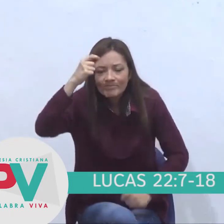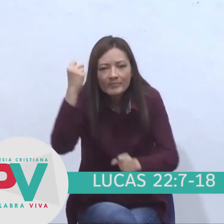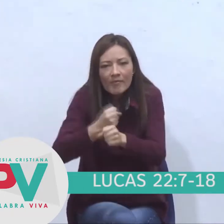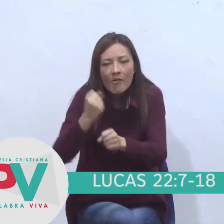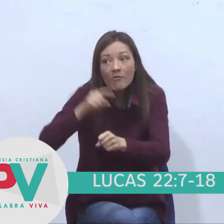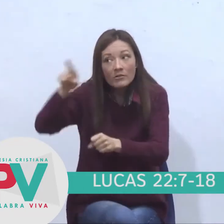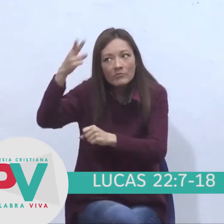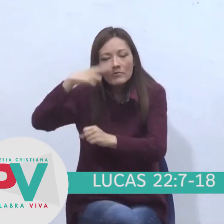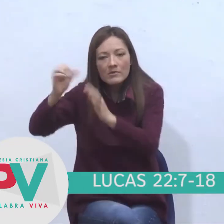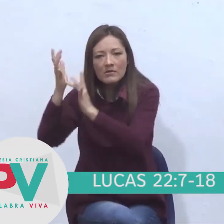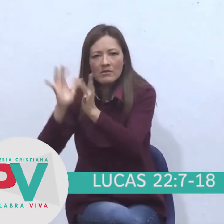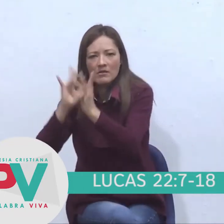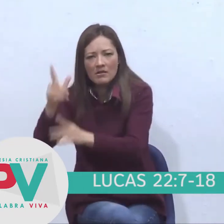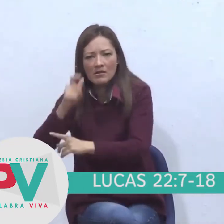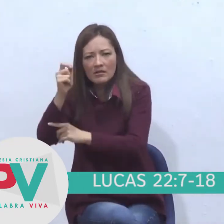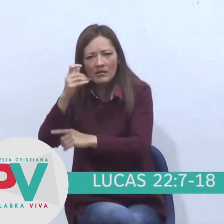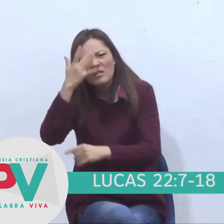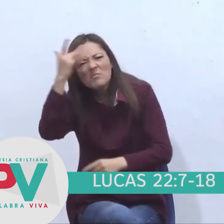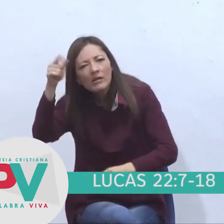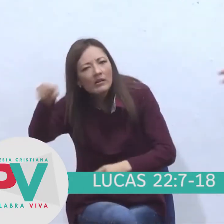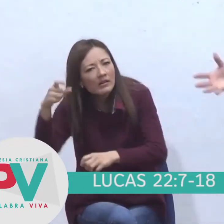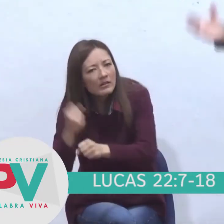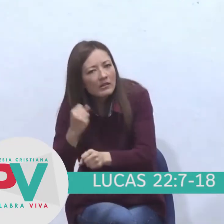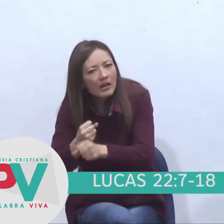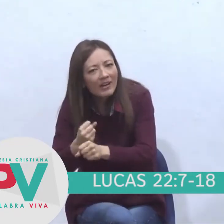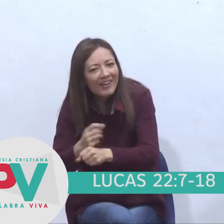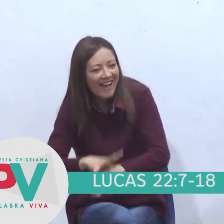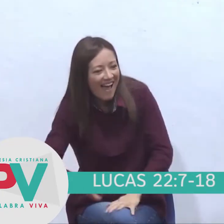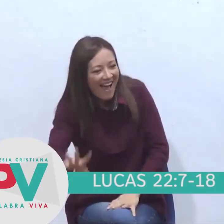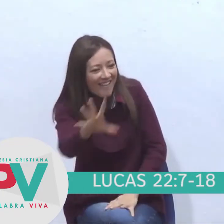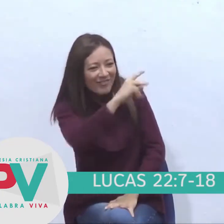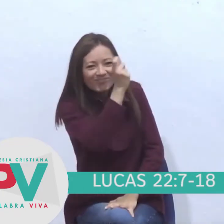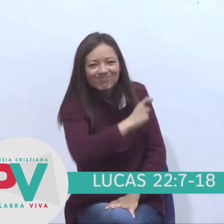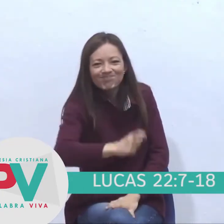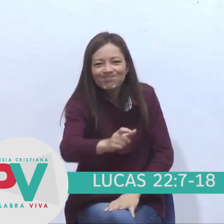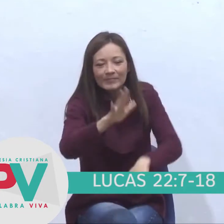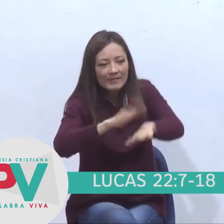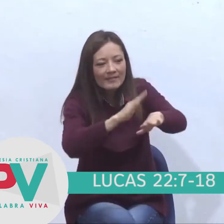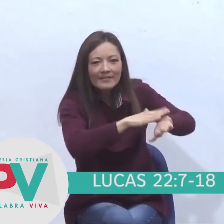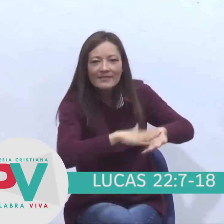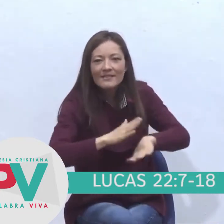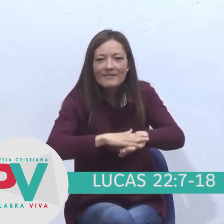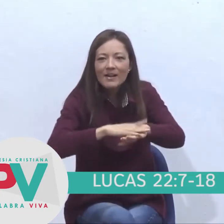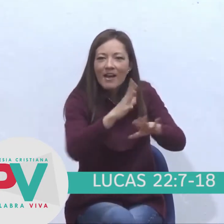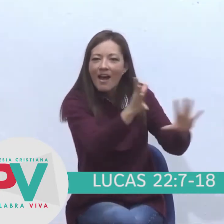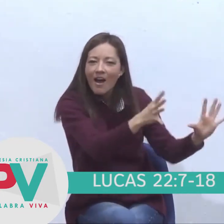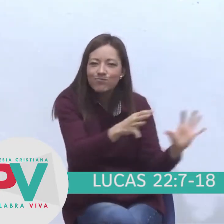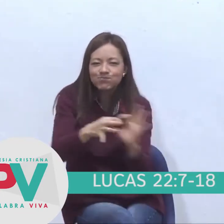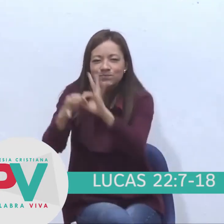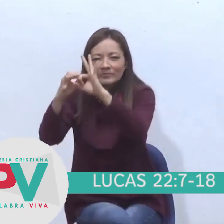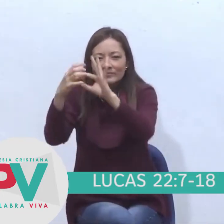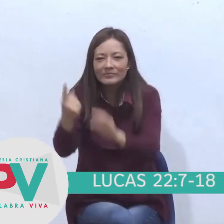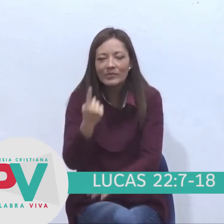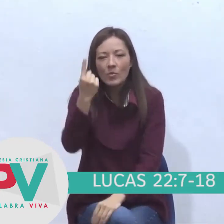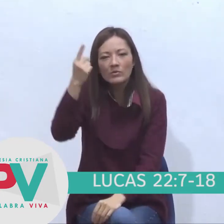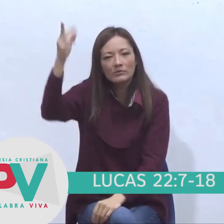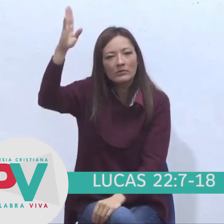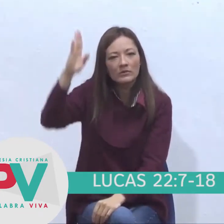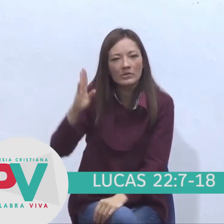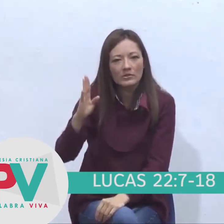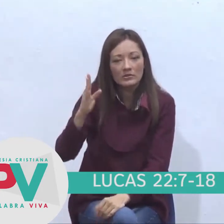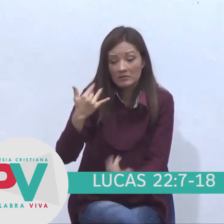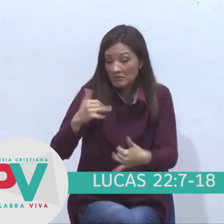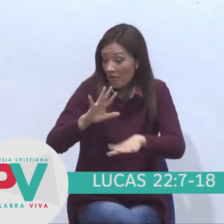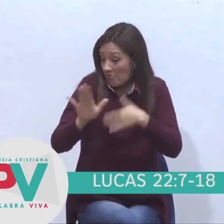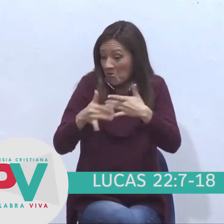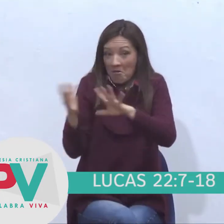de su Hijo Jesucristo, porque en esa obra es que todas las gentes están llamados a ser uno con el Padre. Ya todo